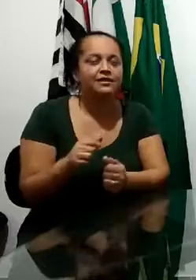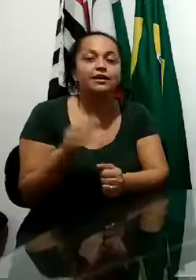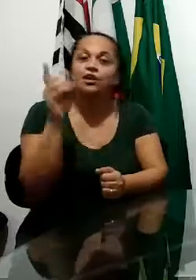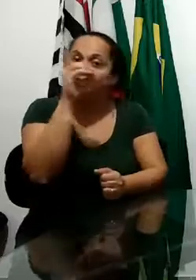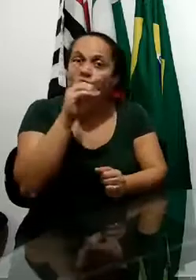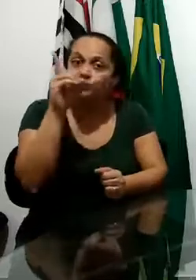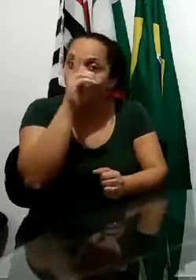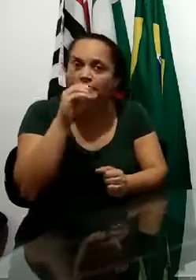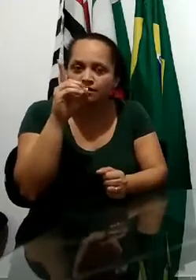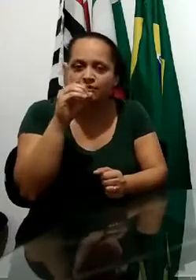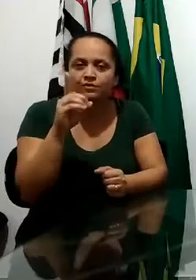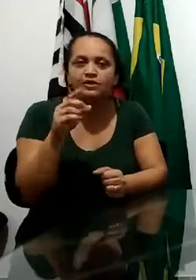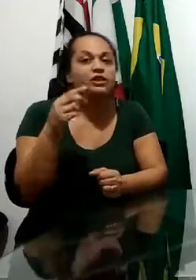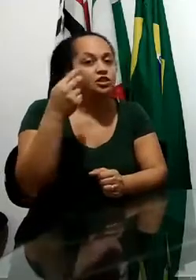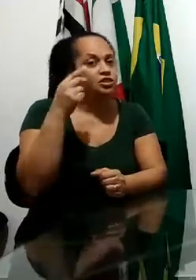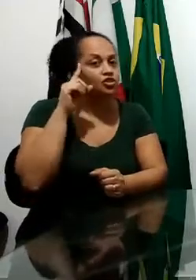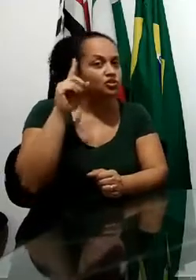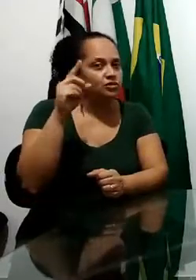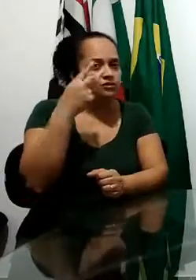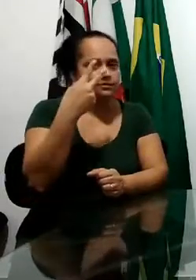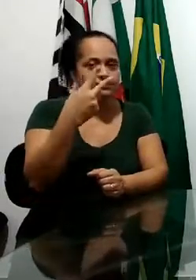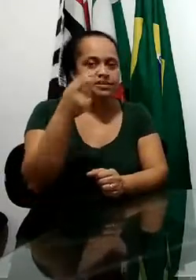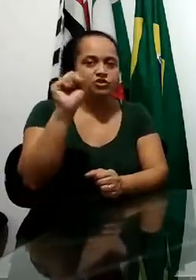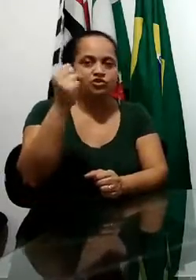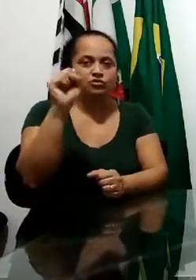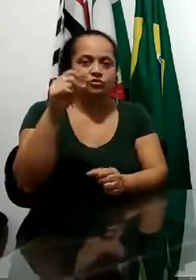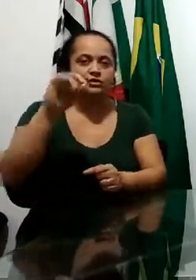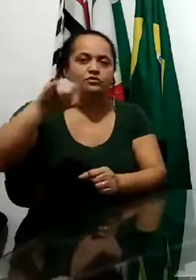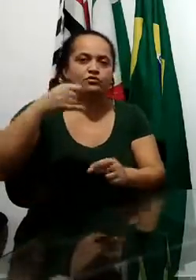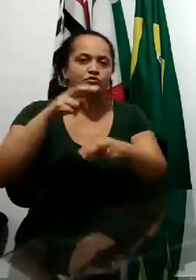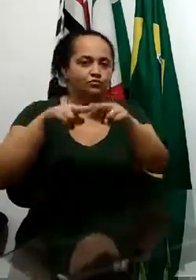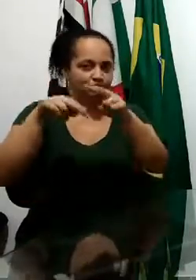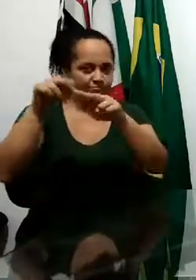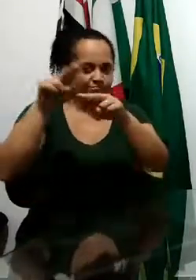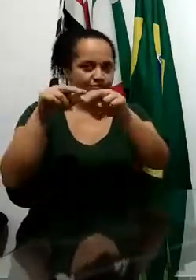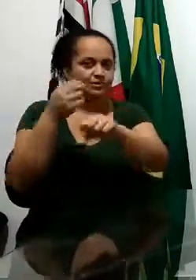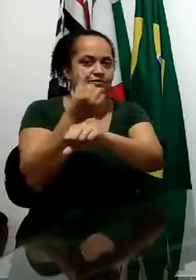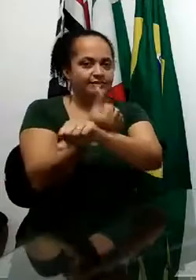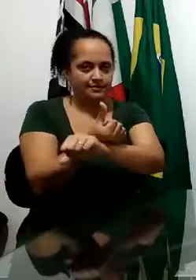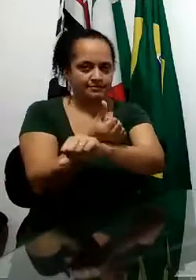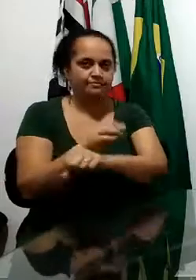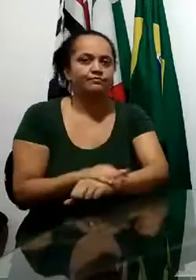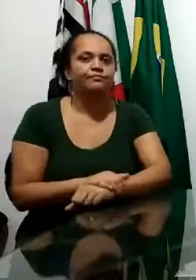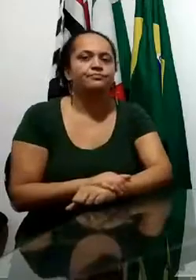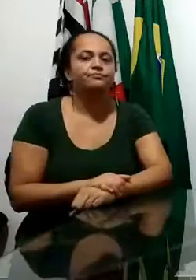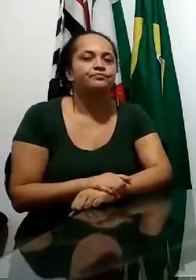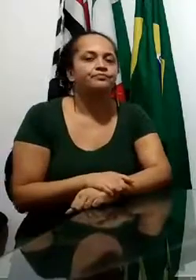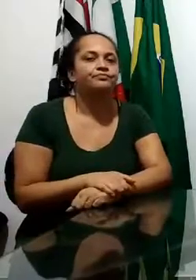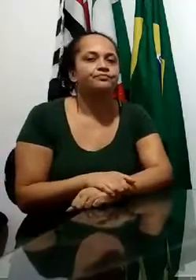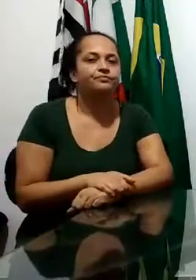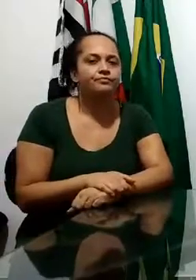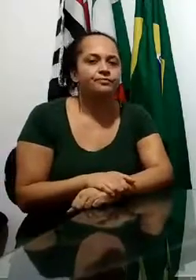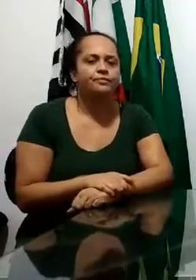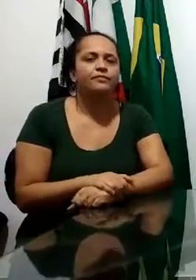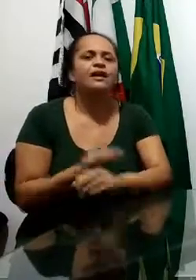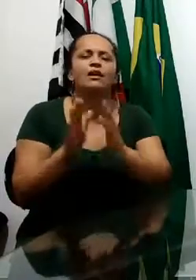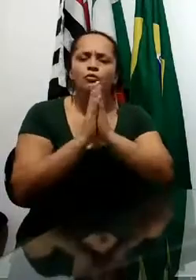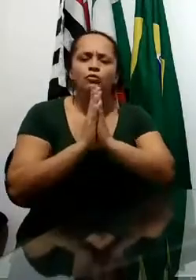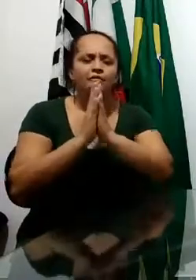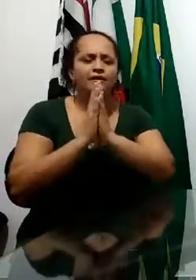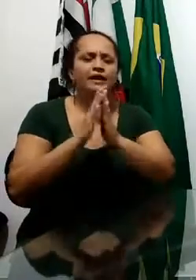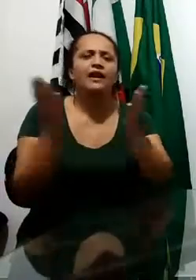dia 28 de junho, 6h. Eu quero orar agora por sua vida, tá bom? Coloca-se diante de Deus e fala: